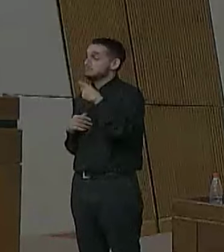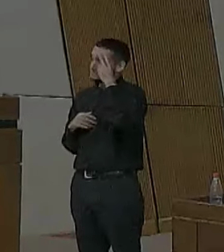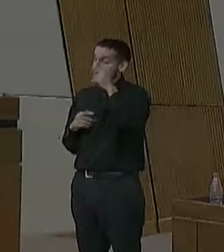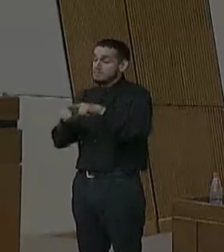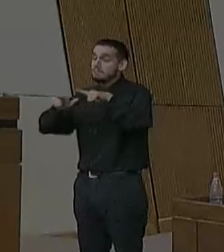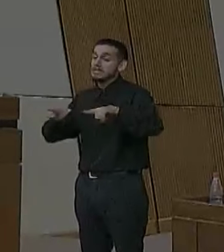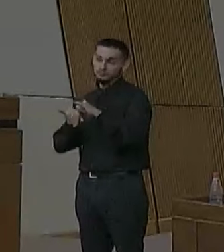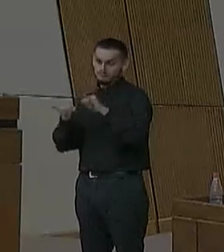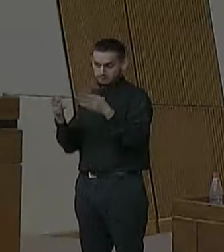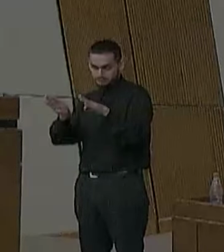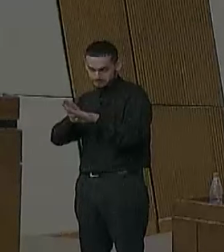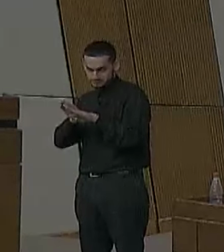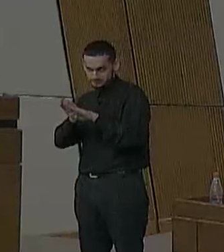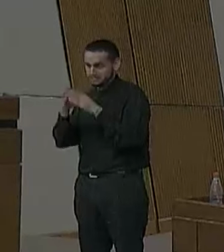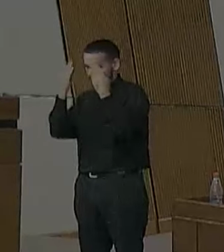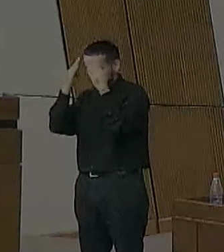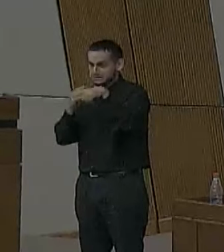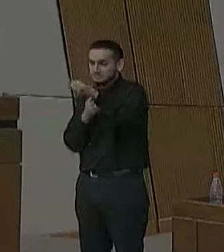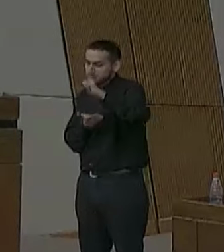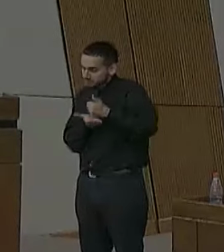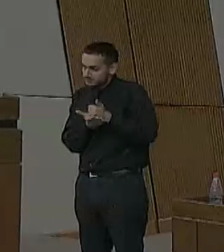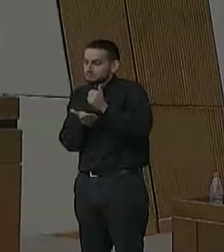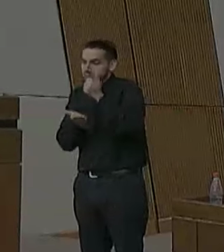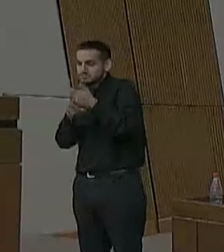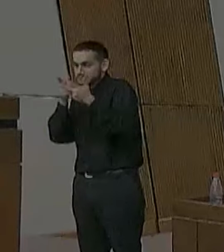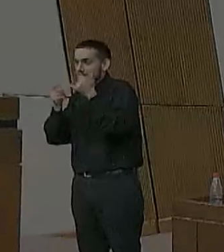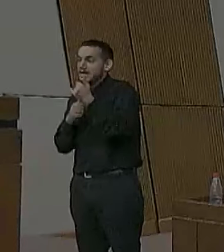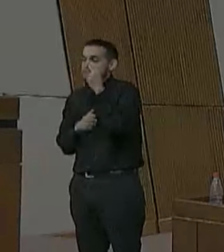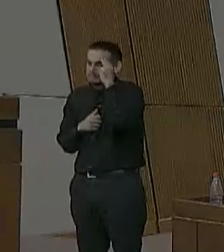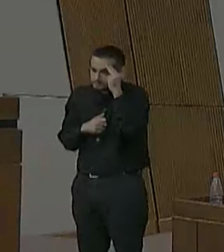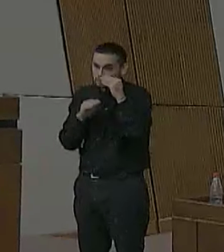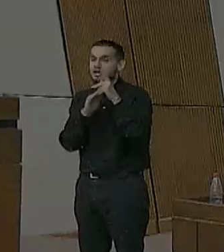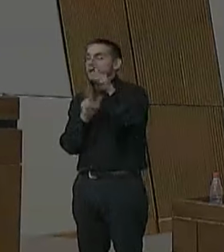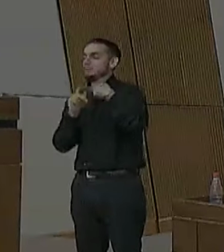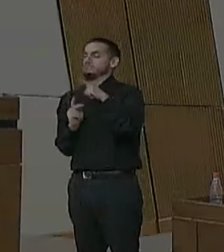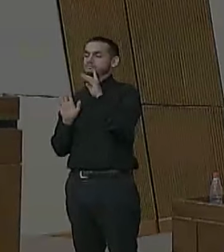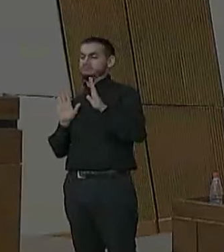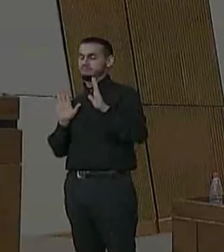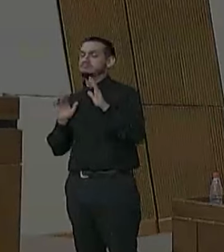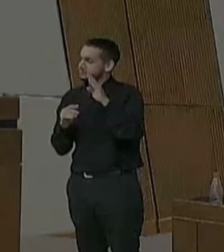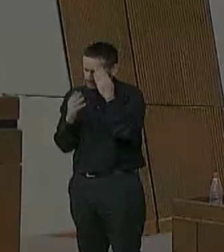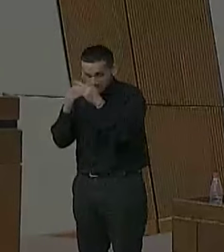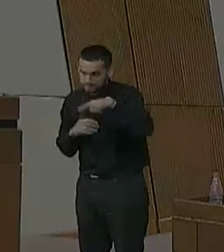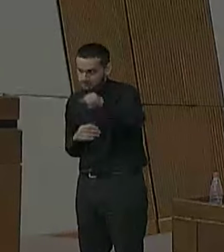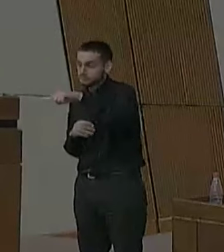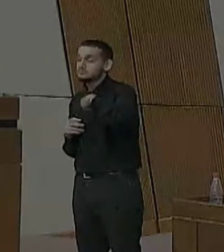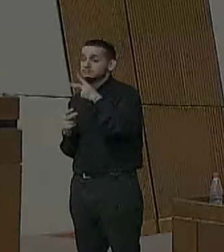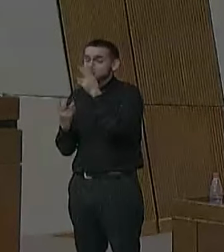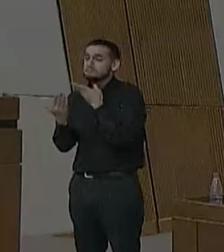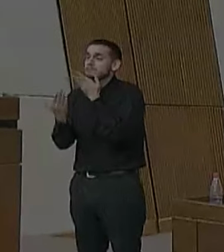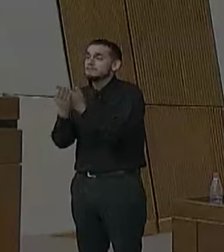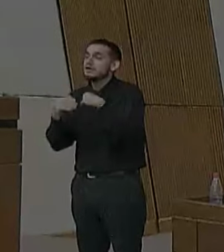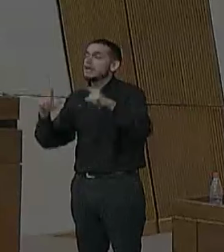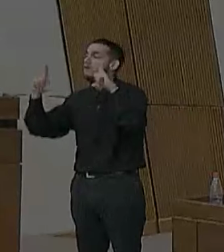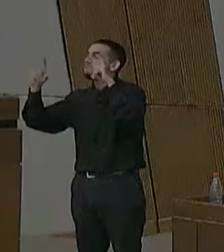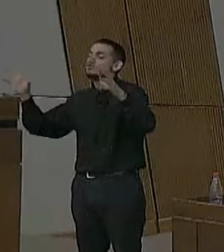espacio. Agradecerles por la participación, por el respeto que se demostró en todo momento. Y quiero pedir una